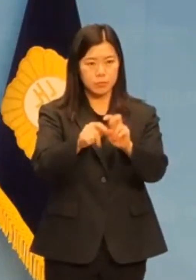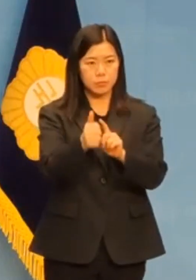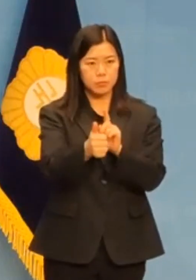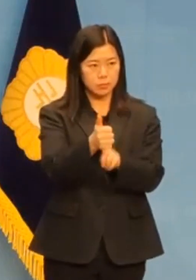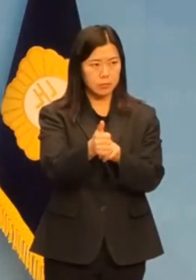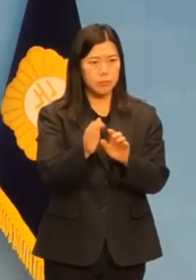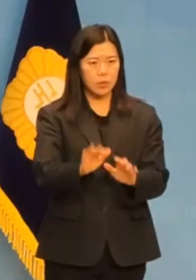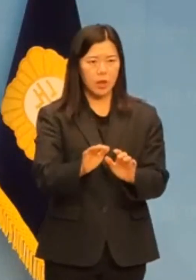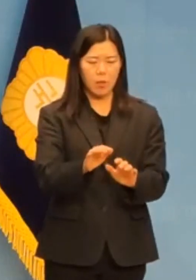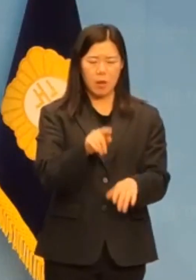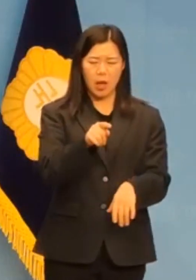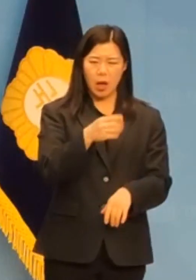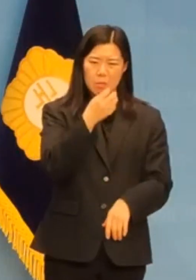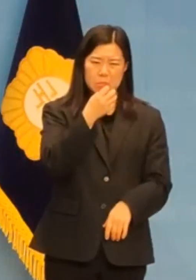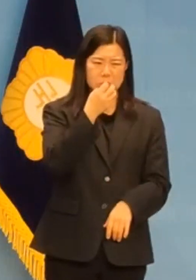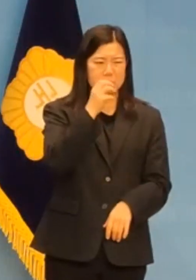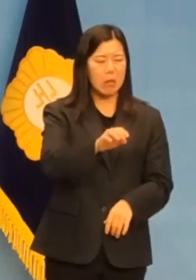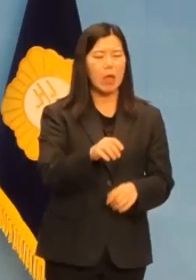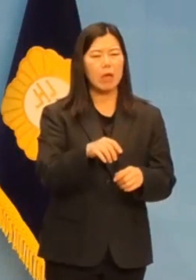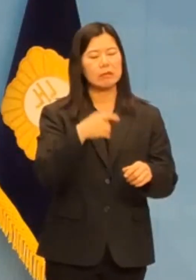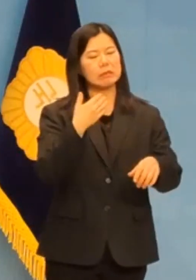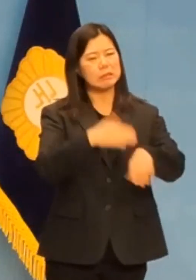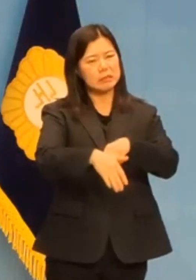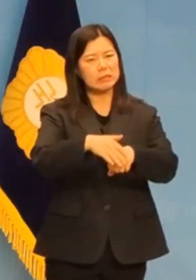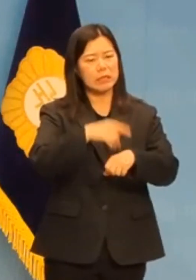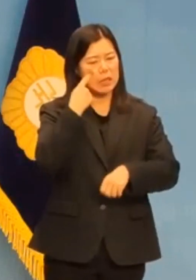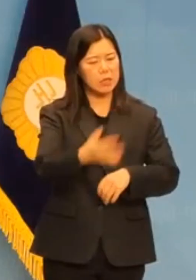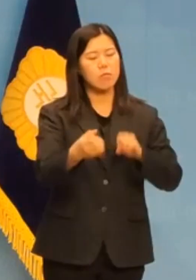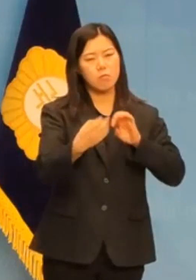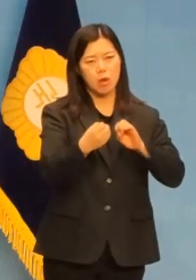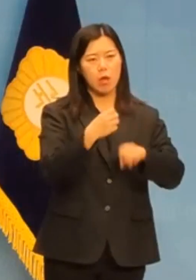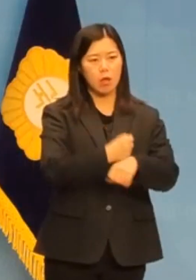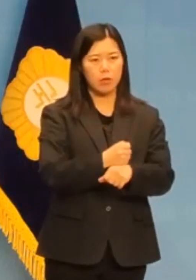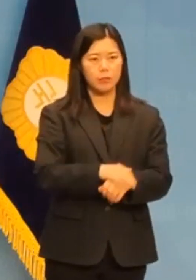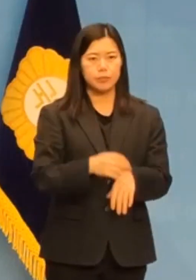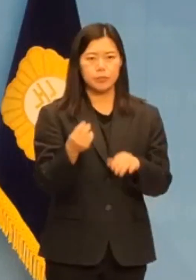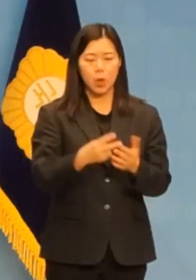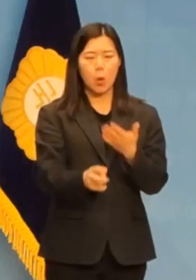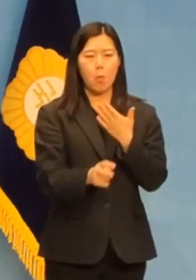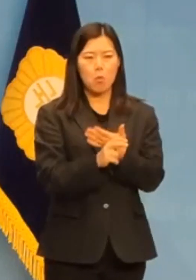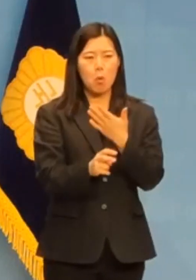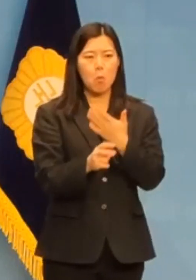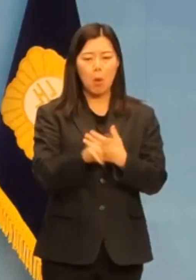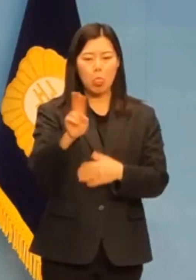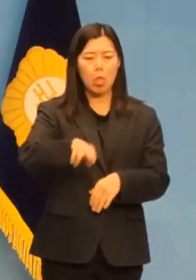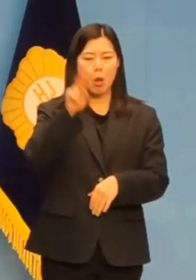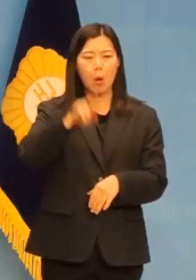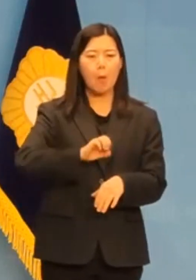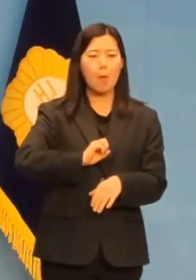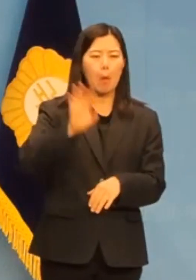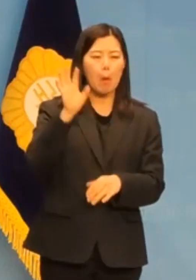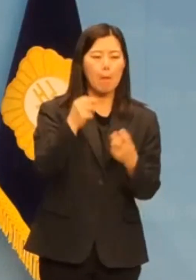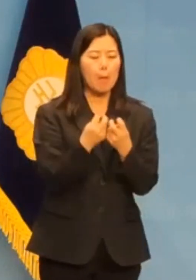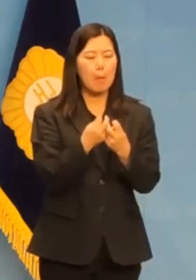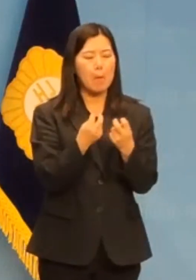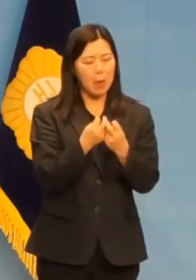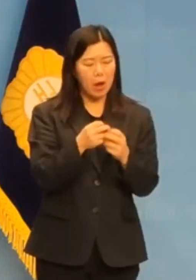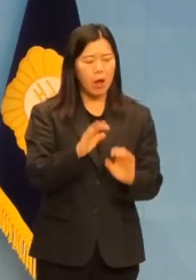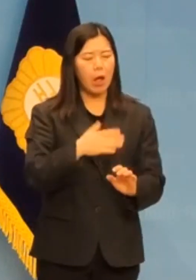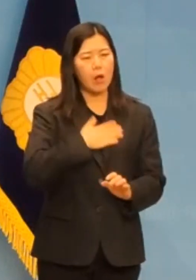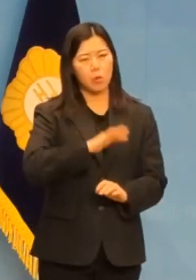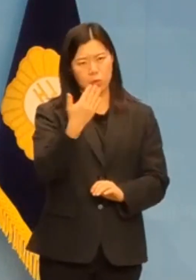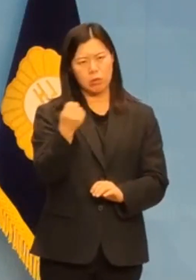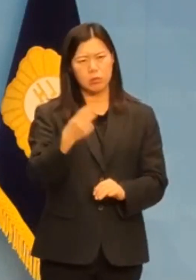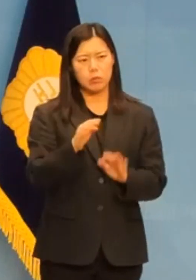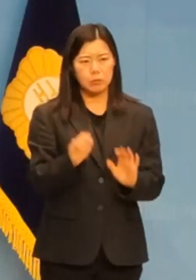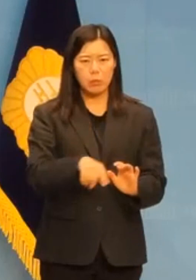망신주기 질의로 이어갔습니다. 그 과정에서 불법 외화 반출 방식이 공개됐고 대통령이 소관부서